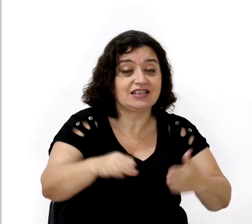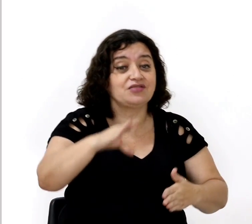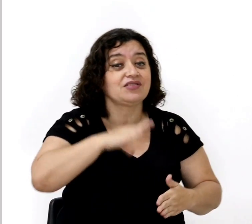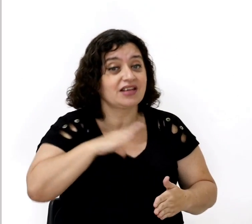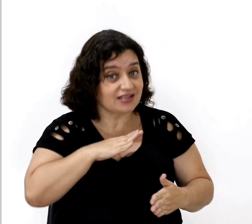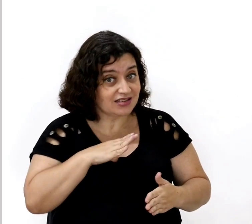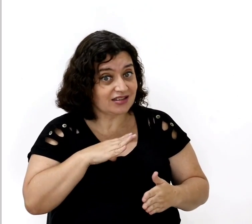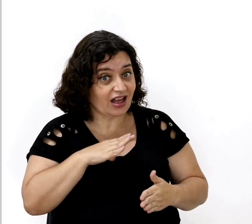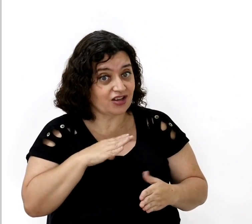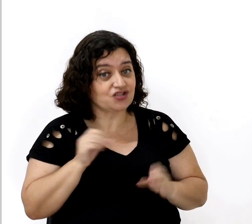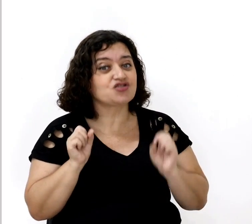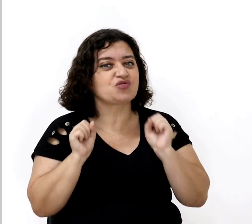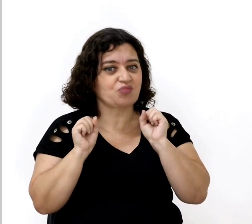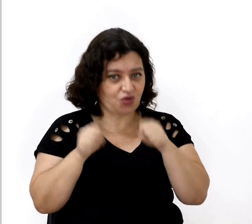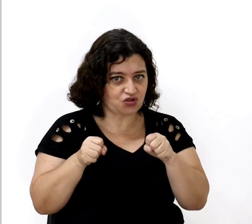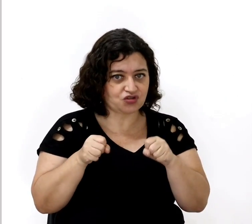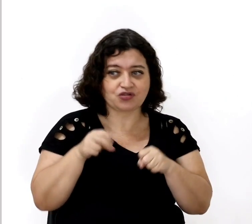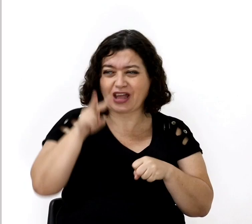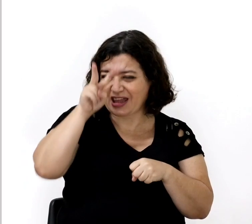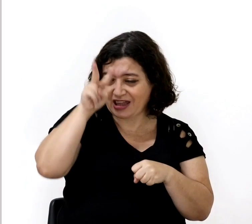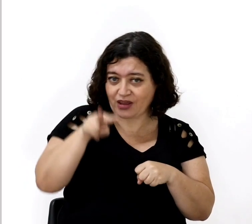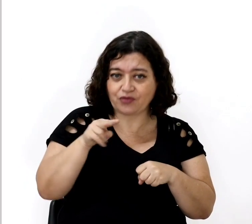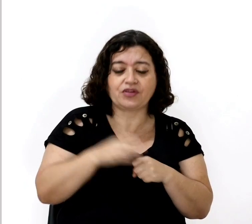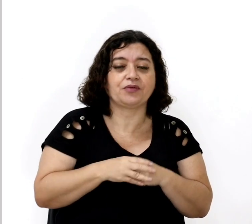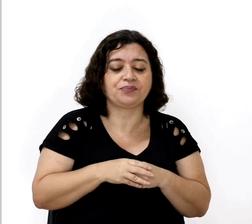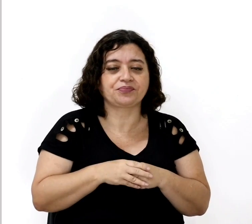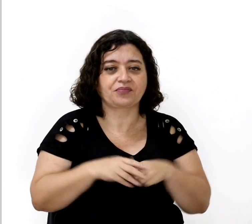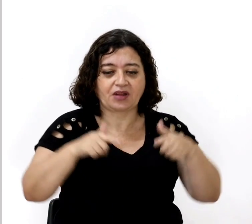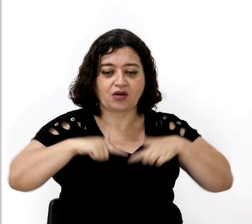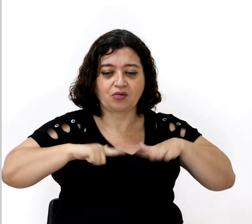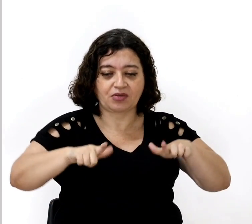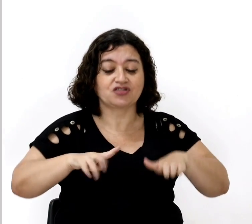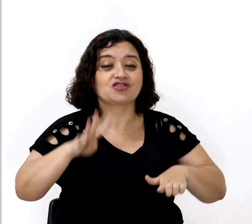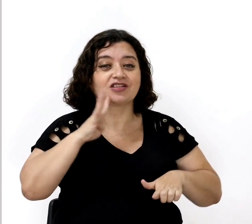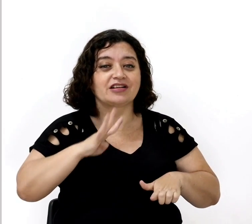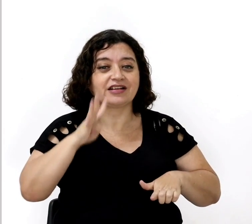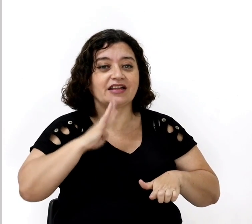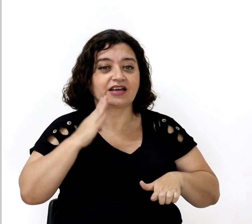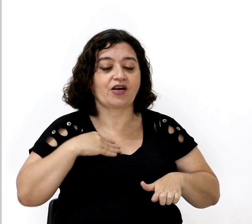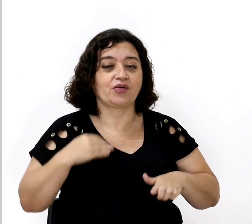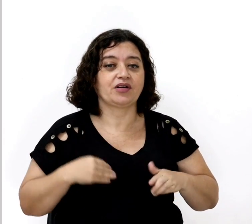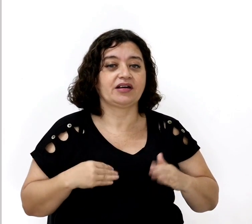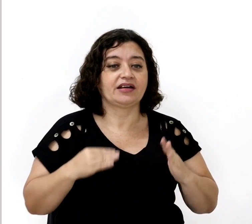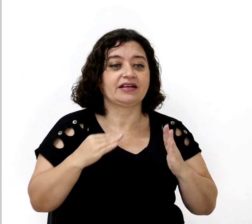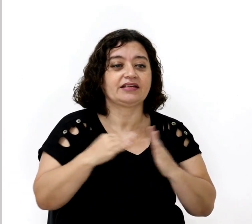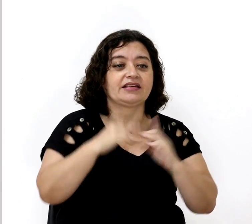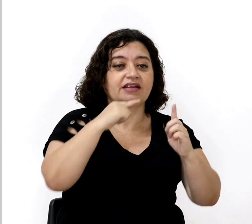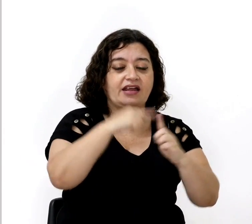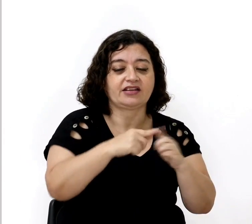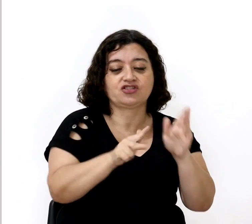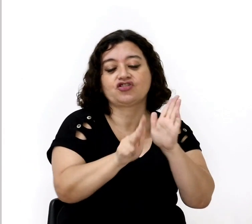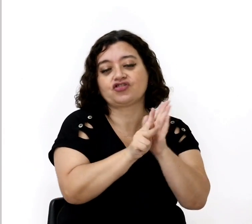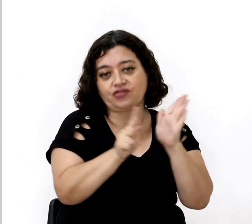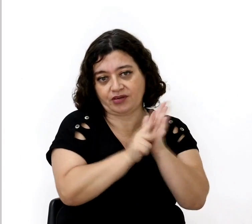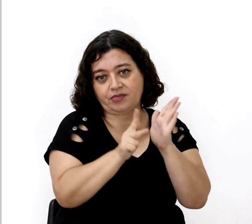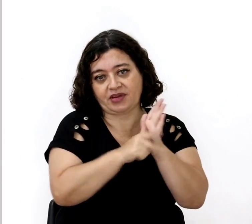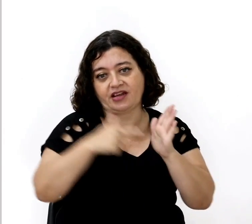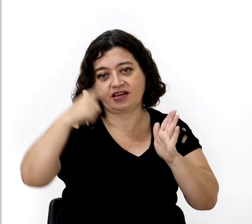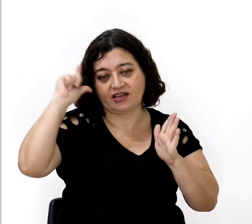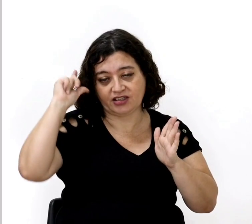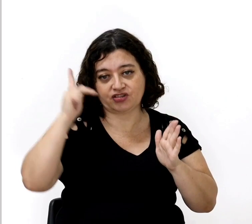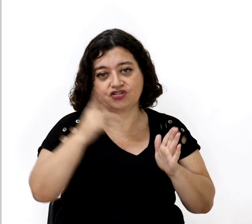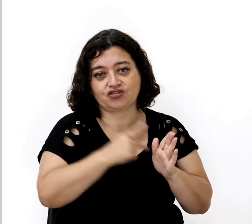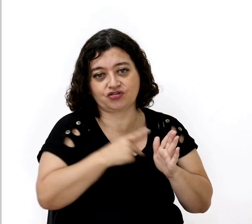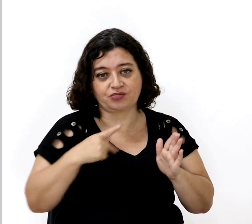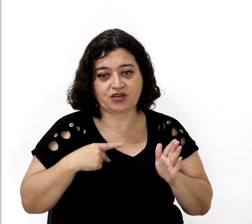citar aqui, por exemplo, que eu vi bonito, uma atitude bem legal, da igreja que eu pastoreio, né, Vila Medeiros. Antes de